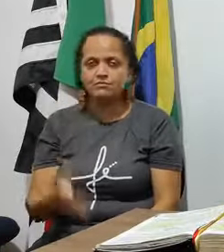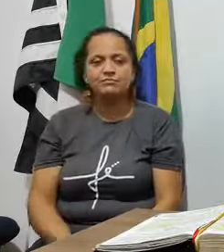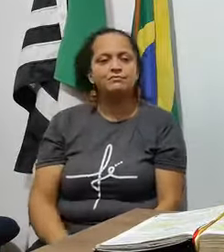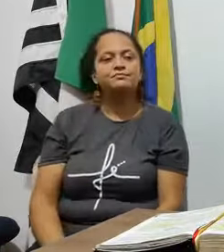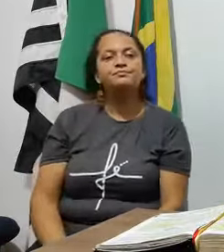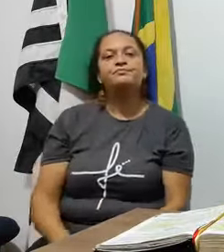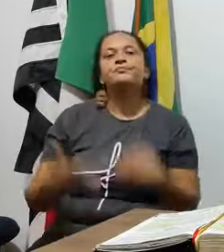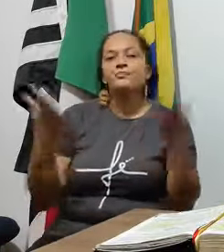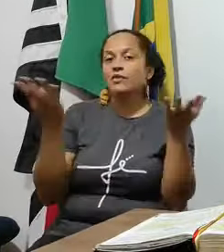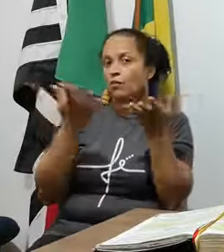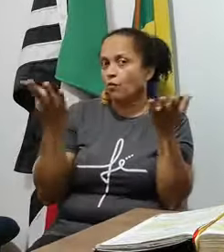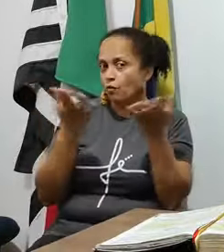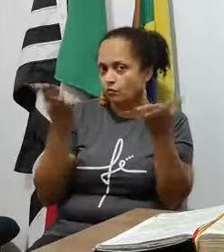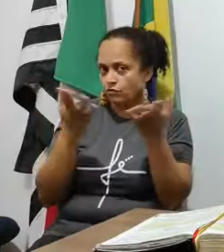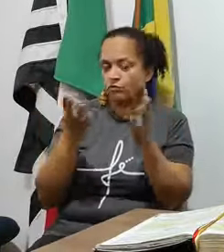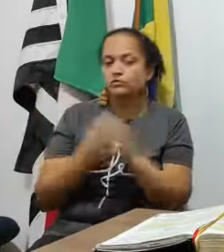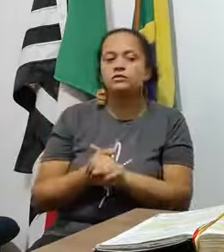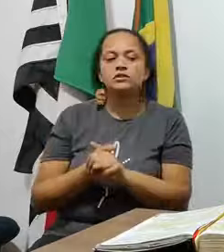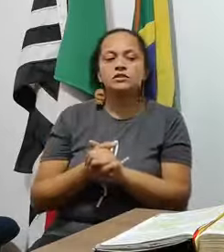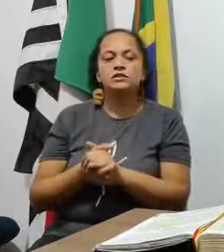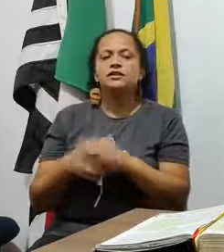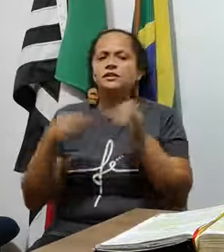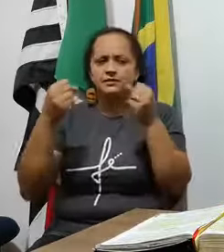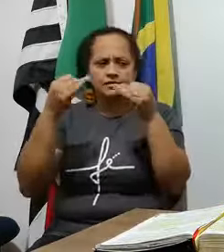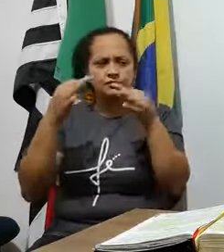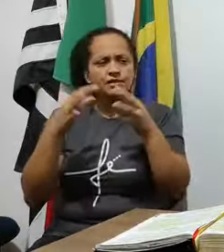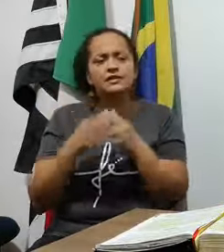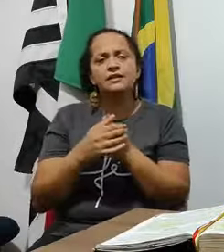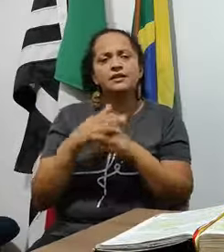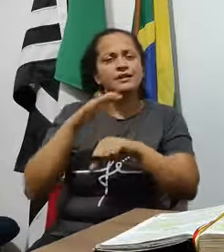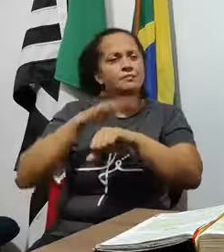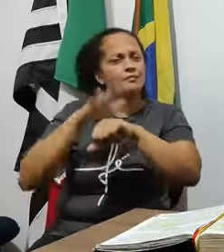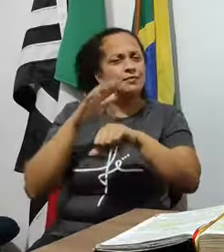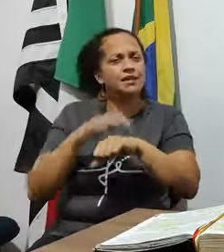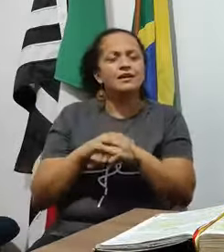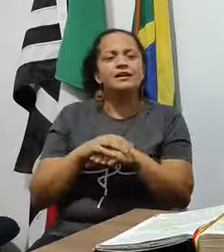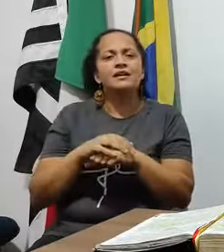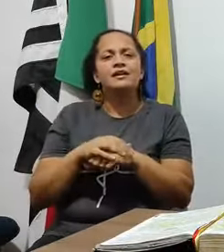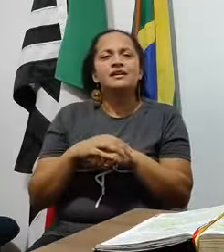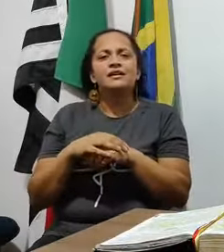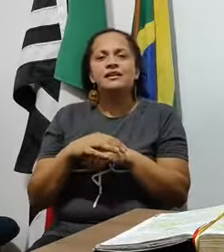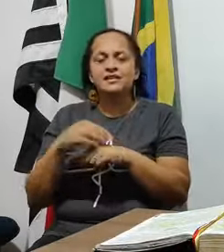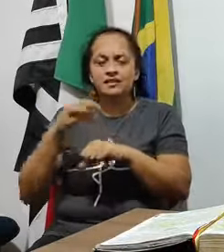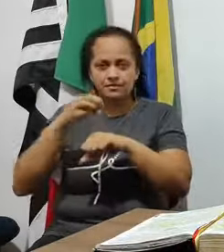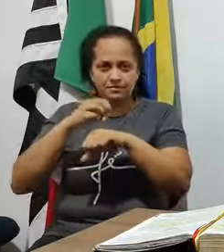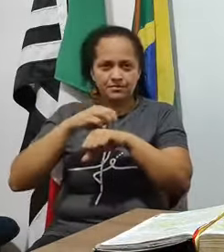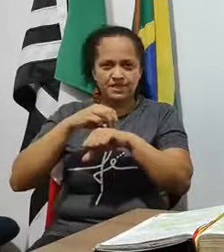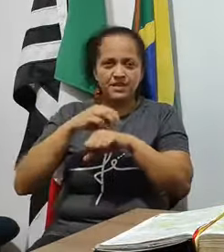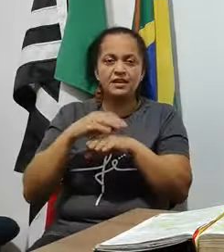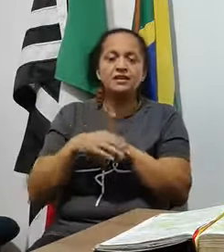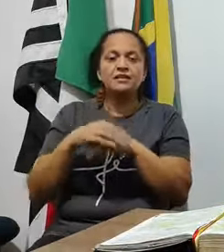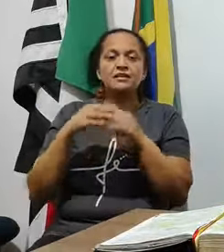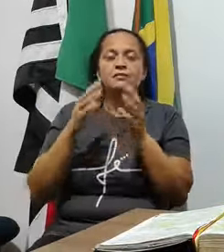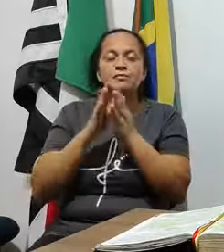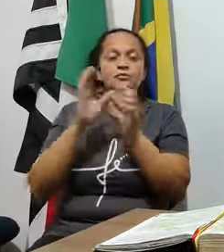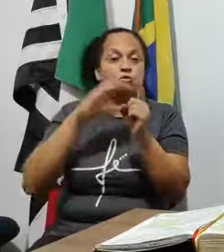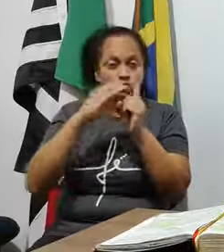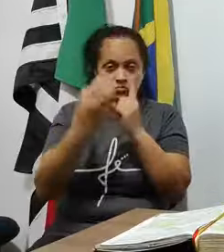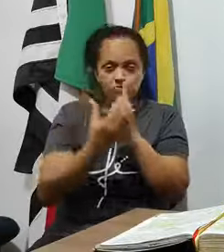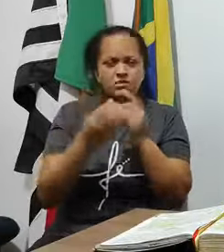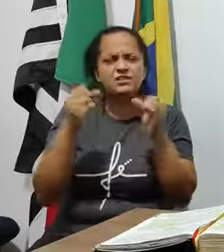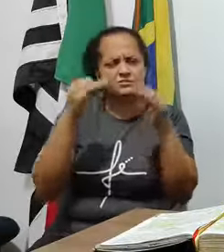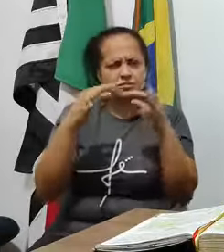dar continuidade a essa ministração. Nós estamos falando sobre dia mau, perseguição, momentos